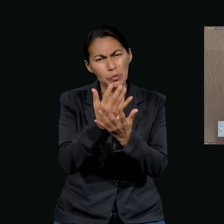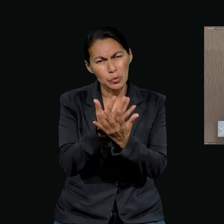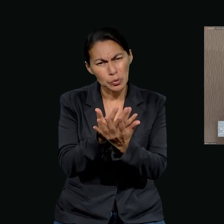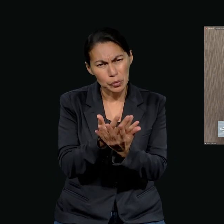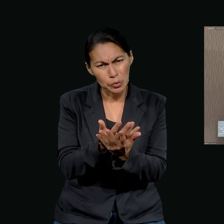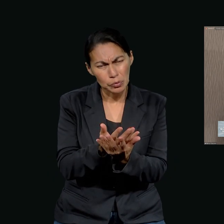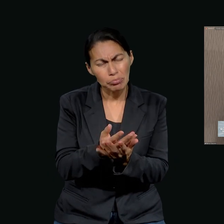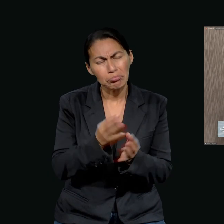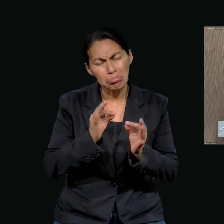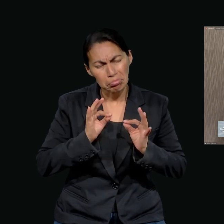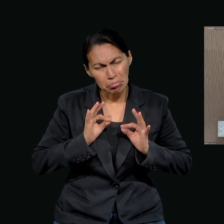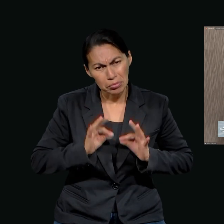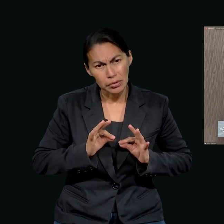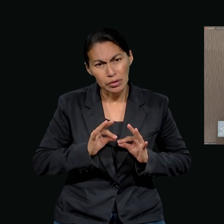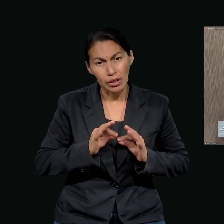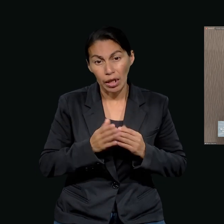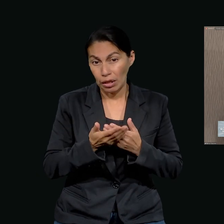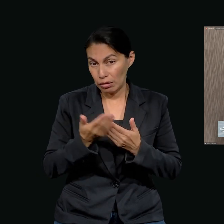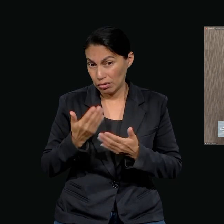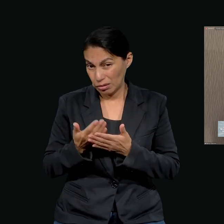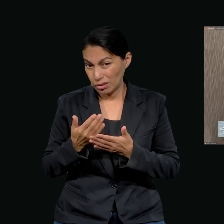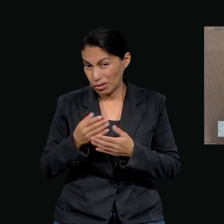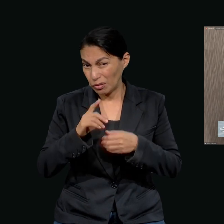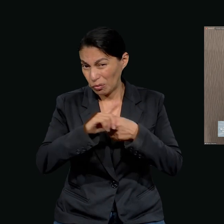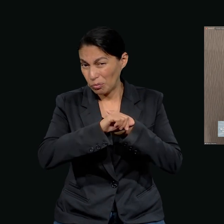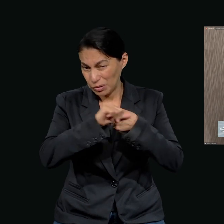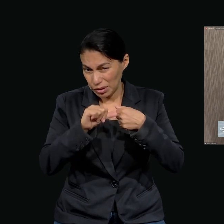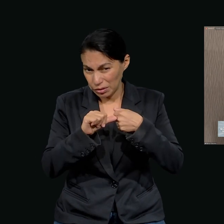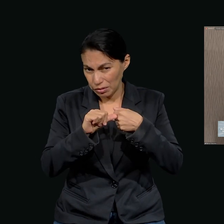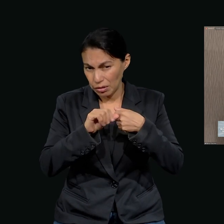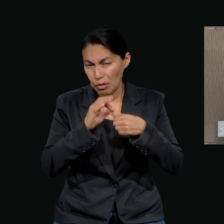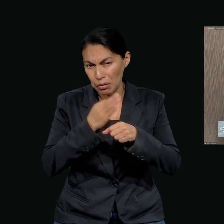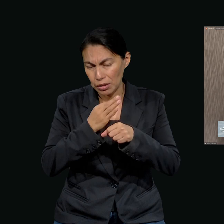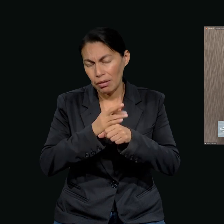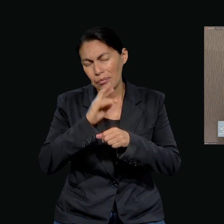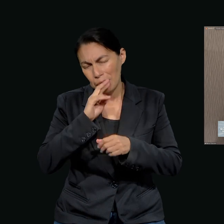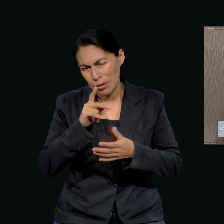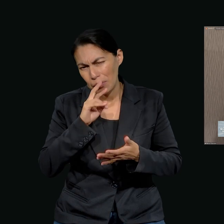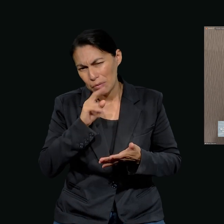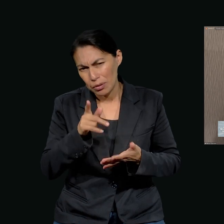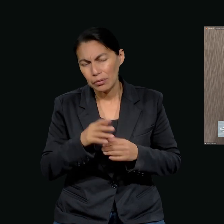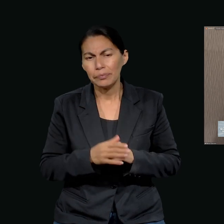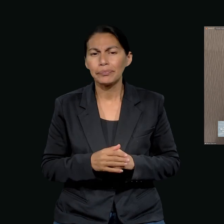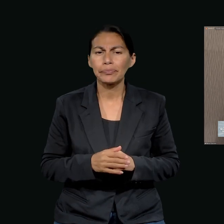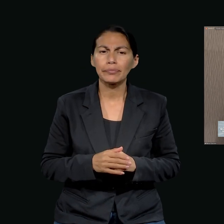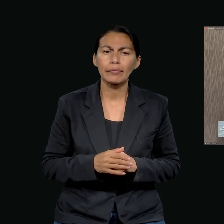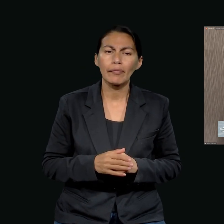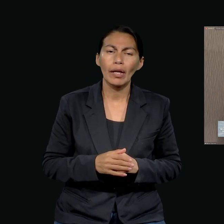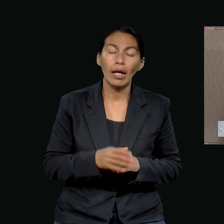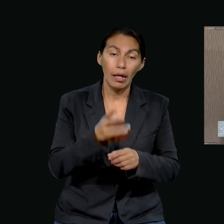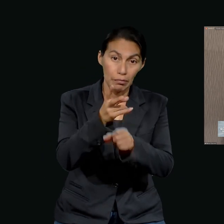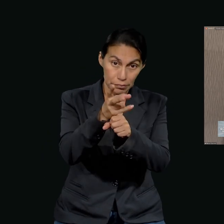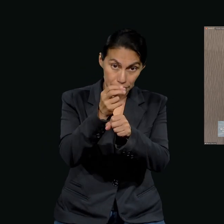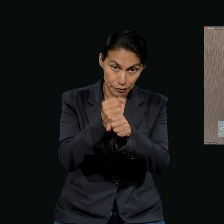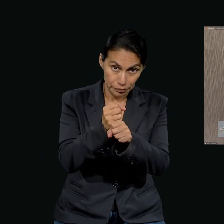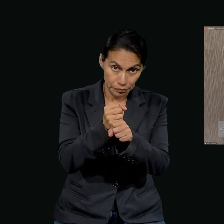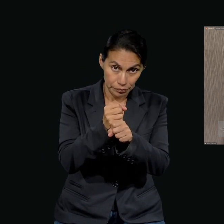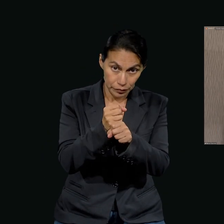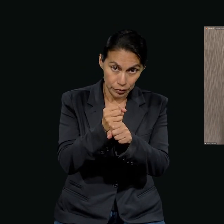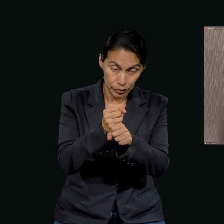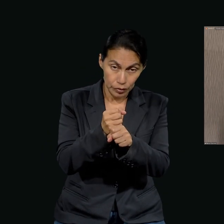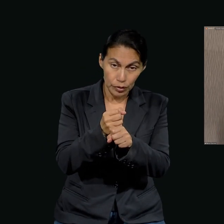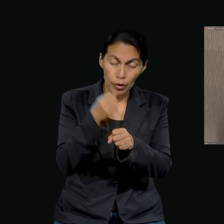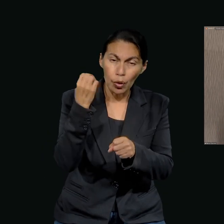está En recuperación Después de su operación También Invitamos A seguir